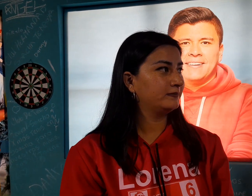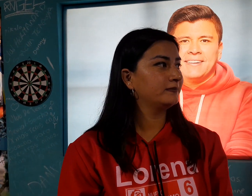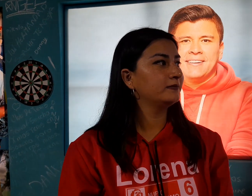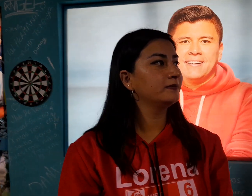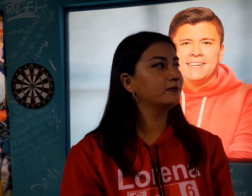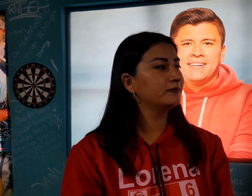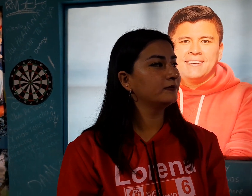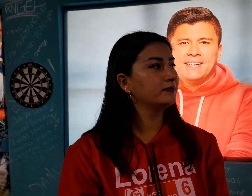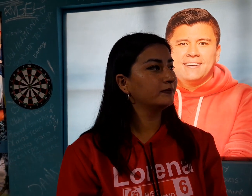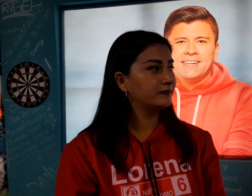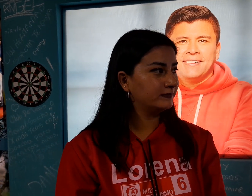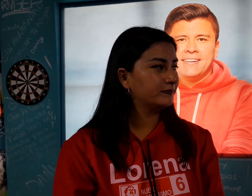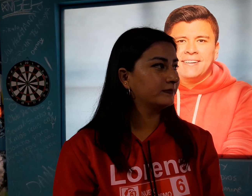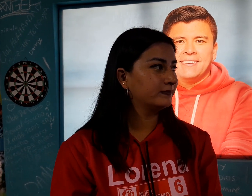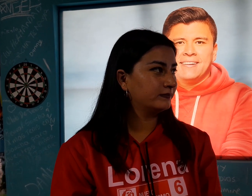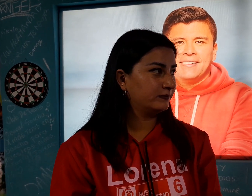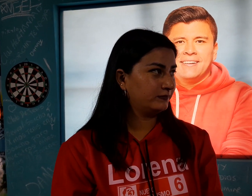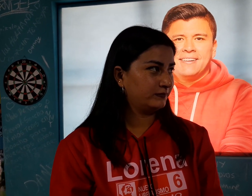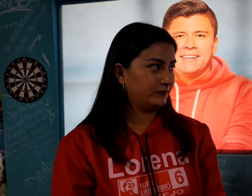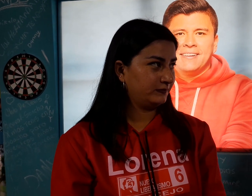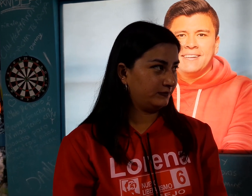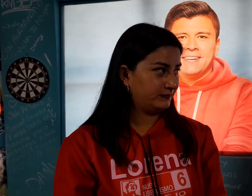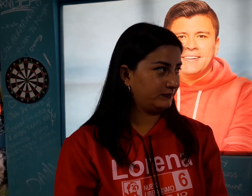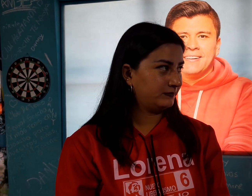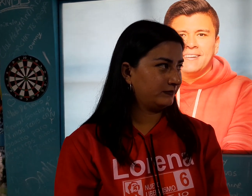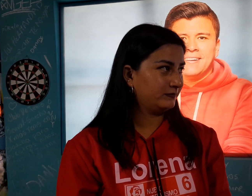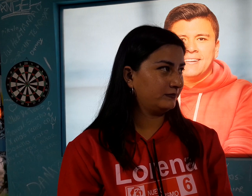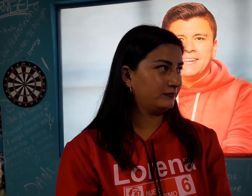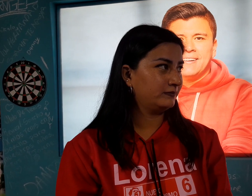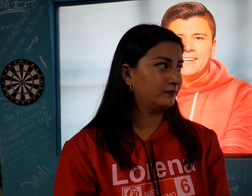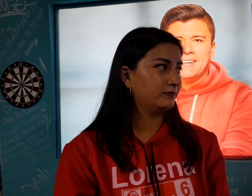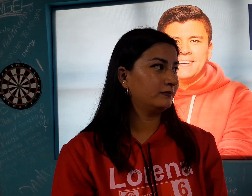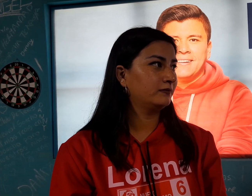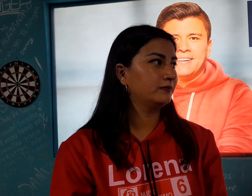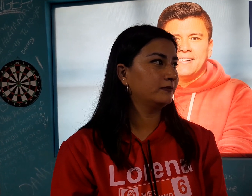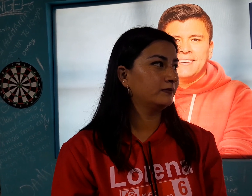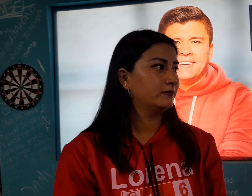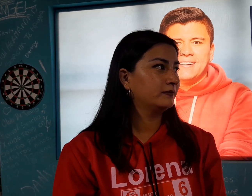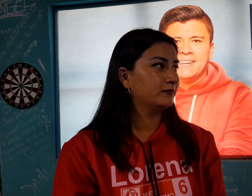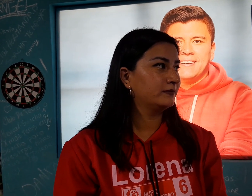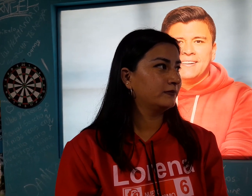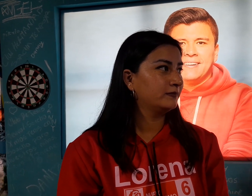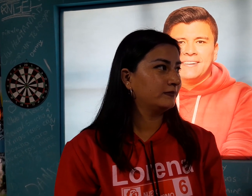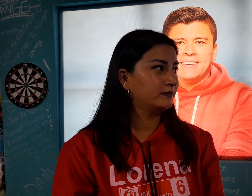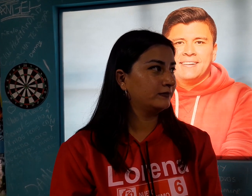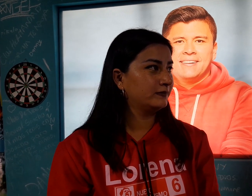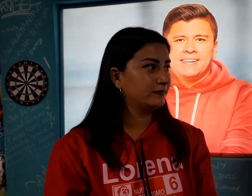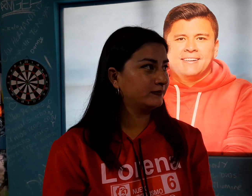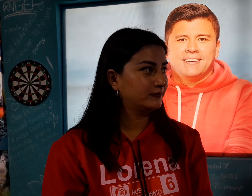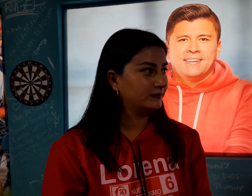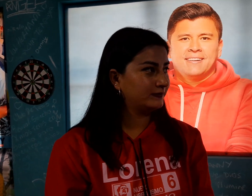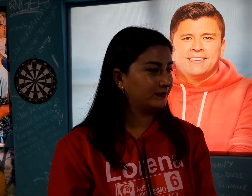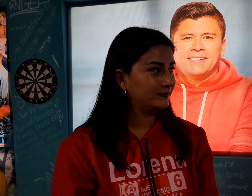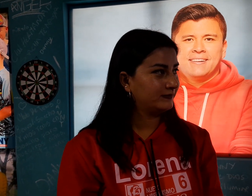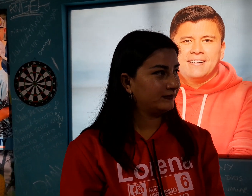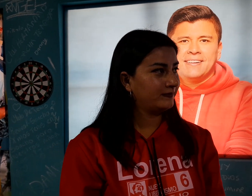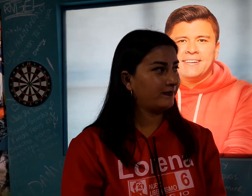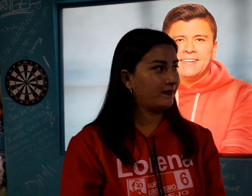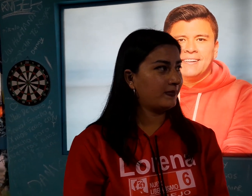Soacha por el nuevo liberalismo. Todos sabemos lo que representa también la imagen de Luis Carlos Galán en el municipio de Soacha, y vamos a